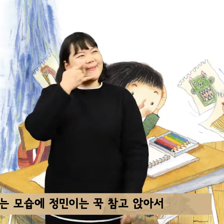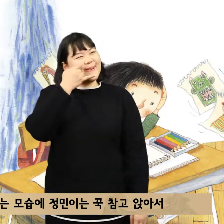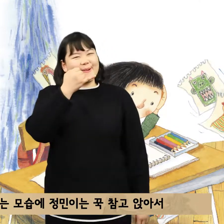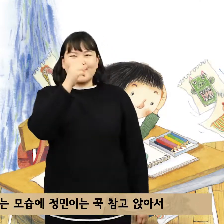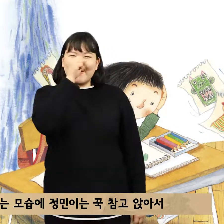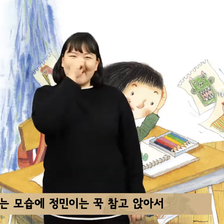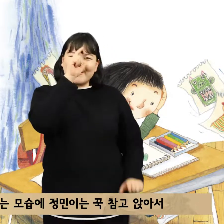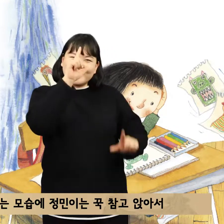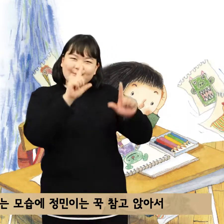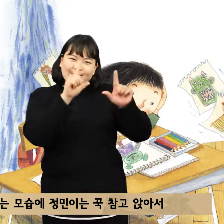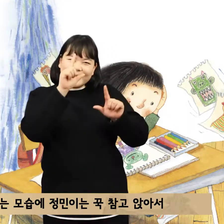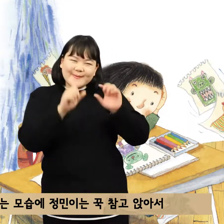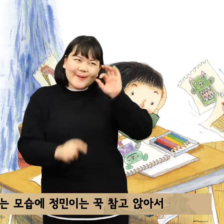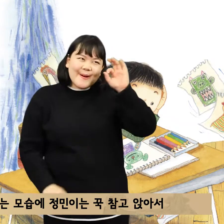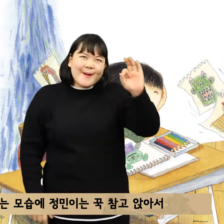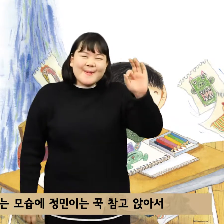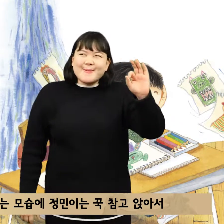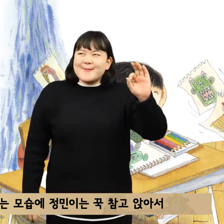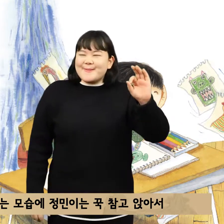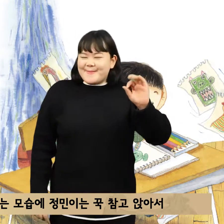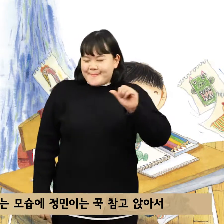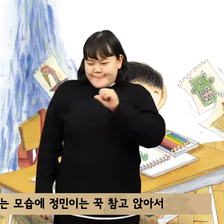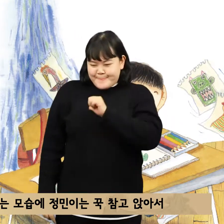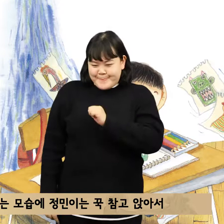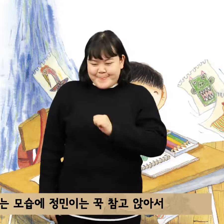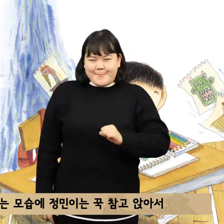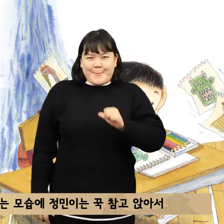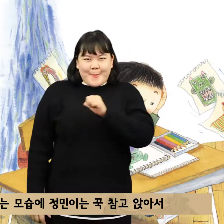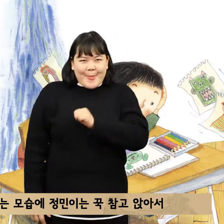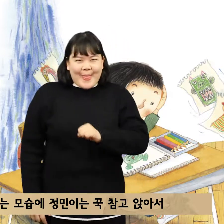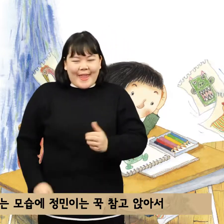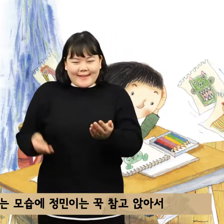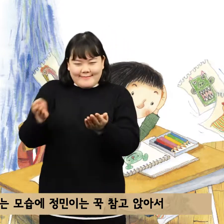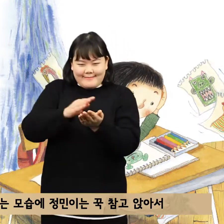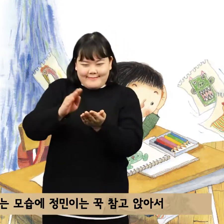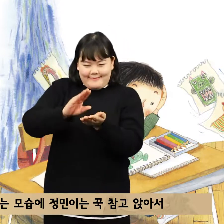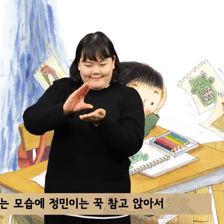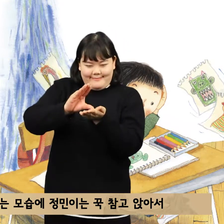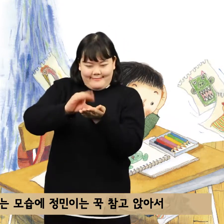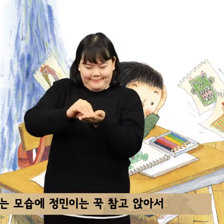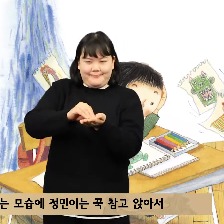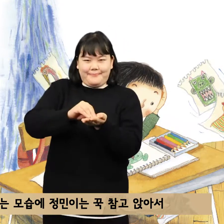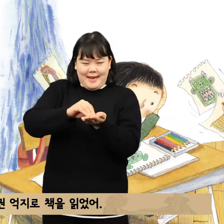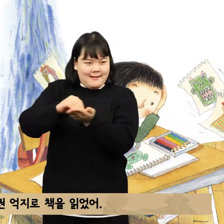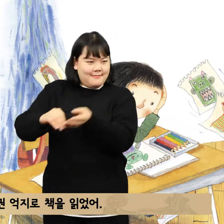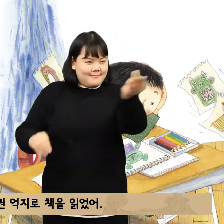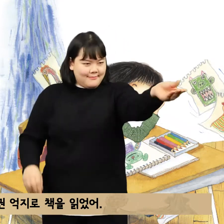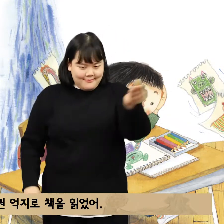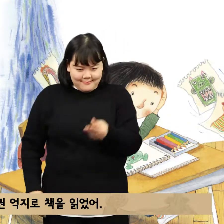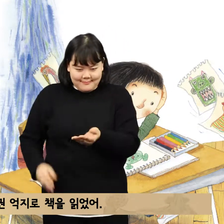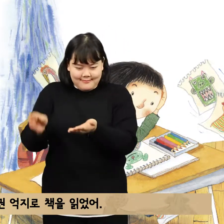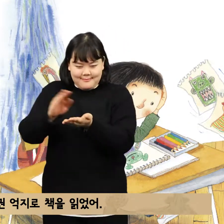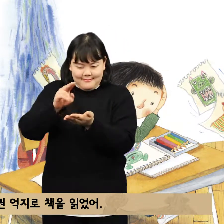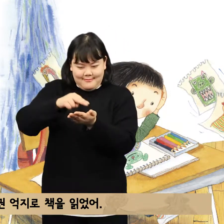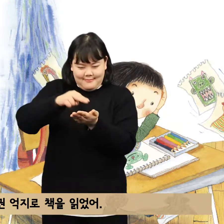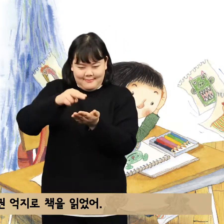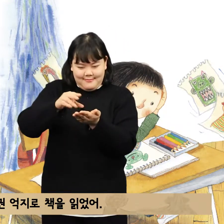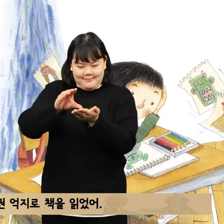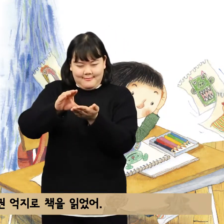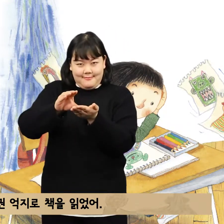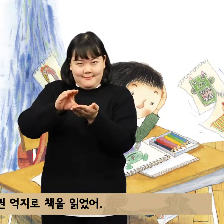하지만 엄마가 좋아하시는 모습에 정민이는 꾹 참고 앉아서 1권,